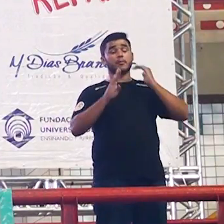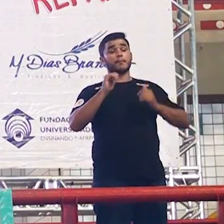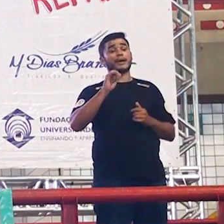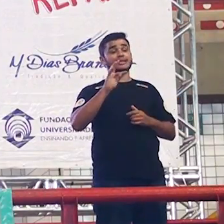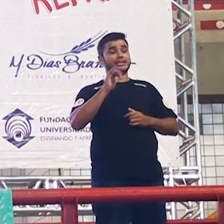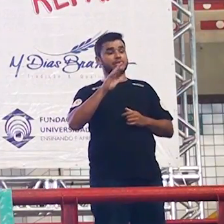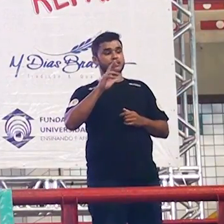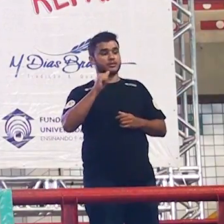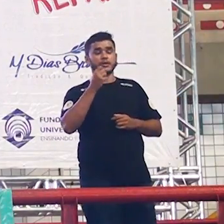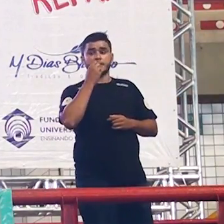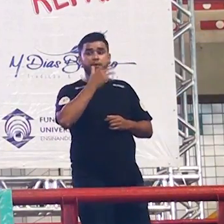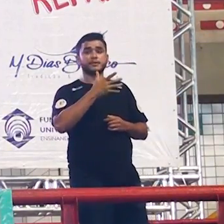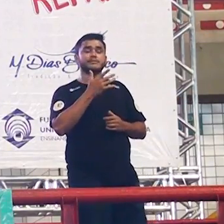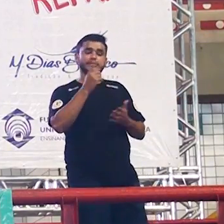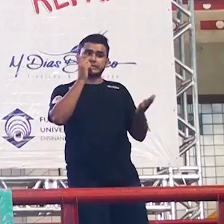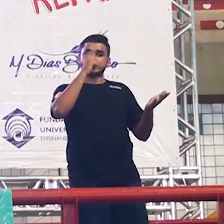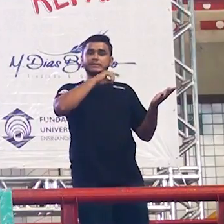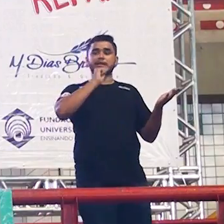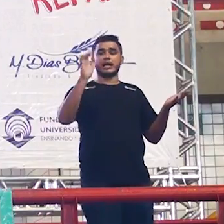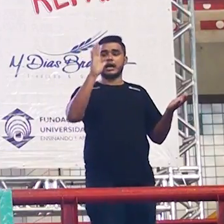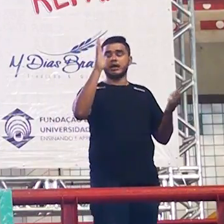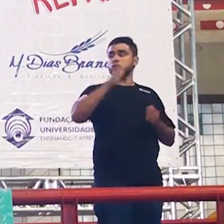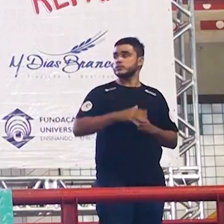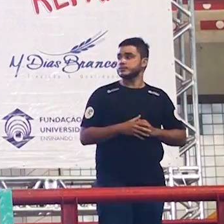baterias, que também é um negócio meio caro.